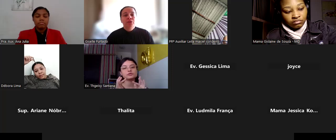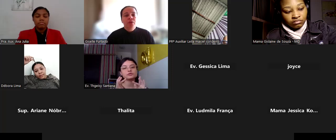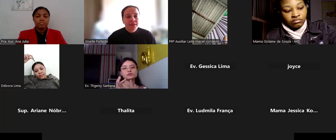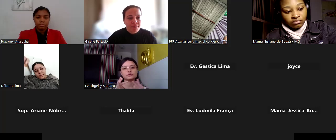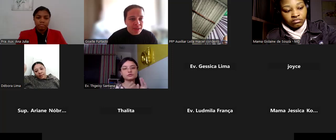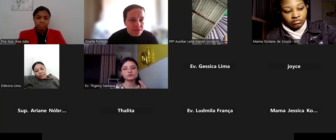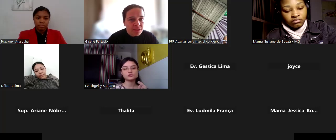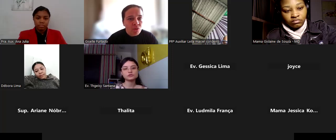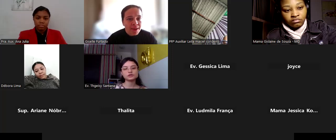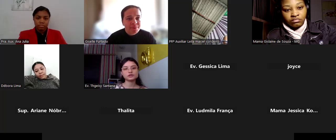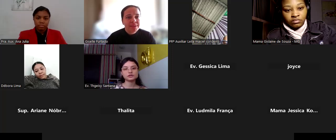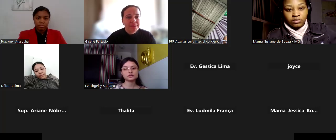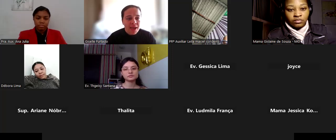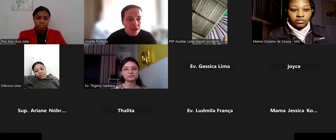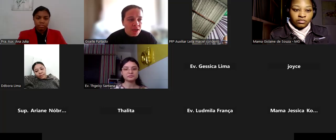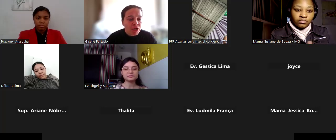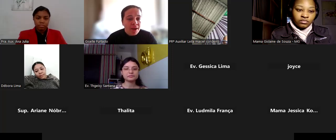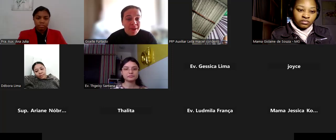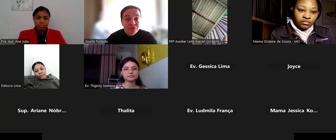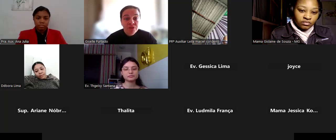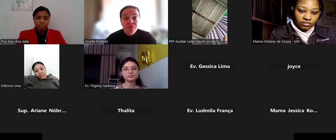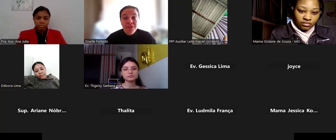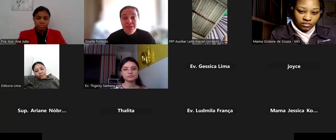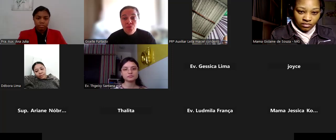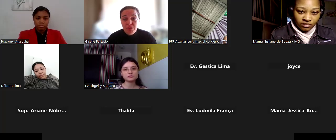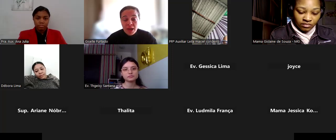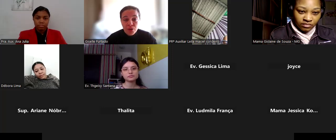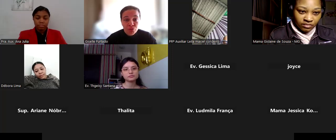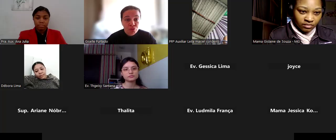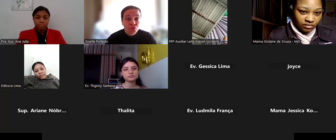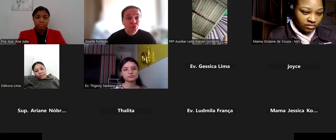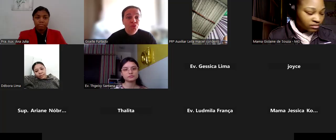é que também, se alguém precisar, amados, se vocês encontrarem um surdo